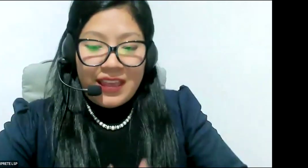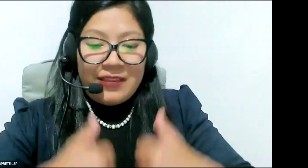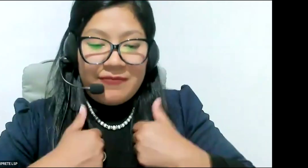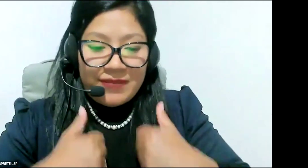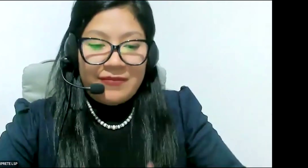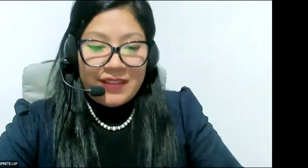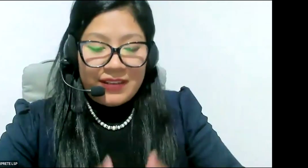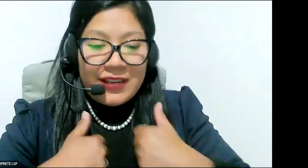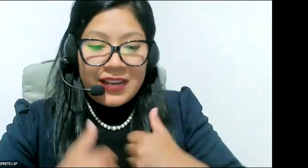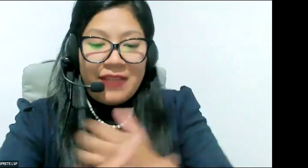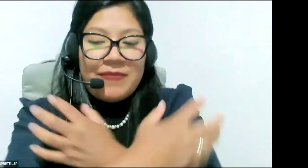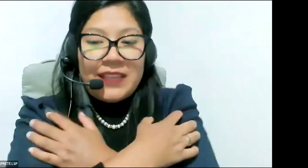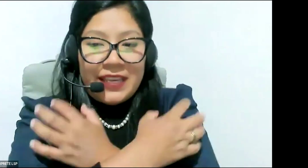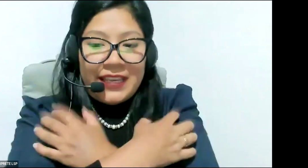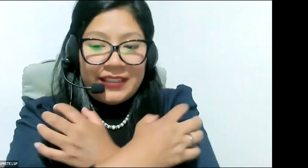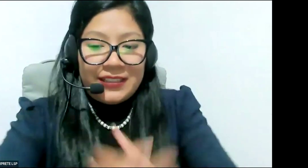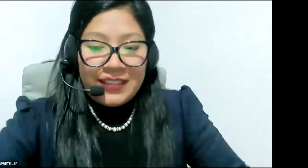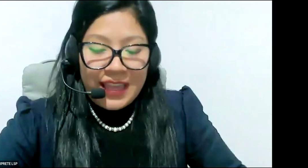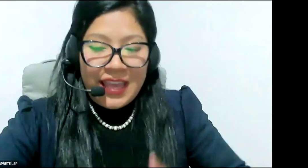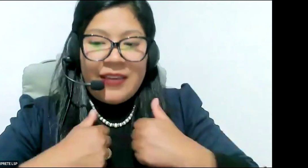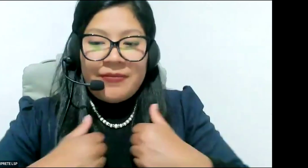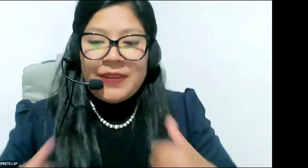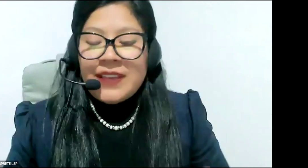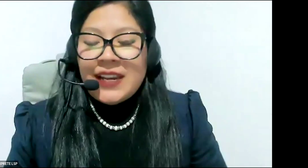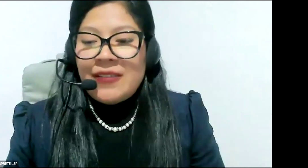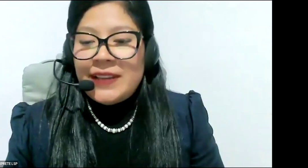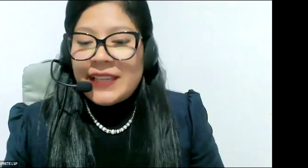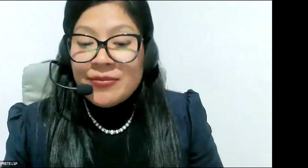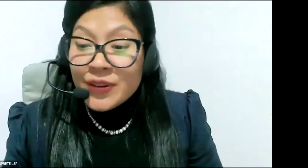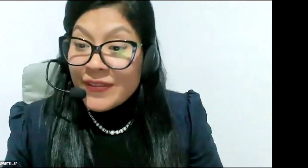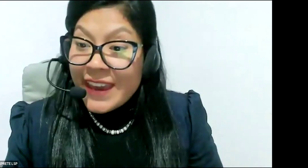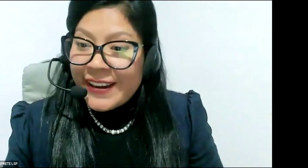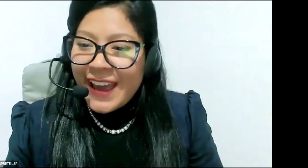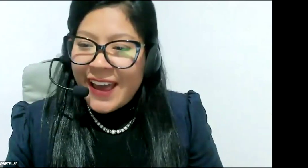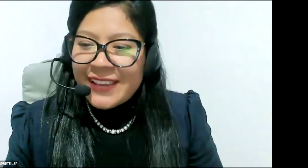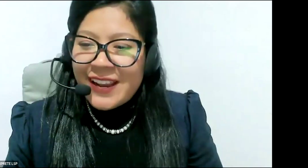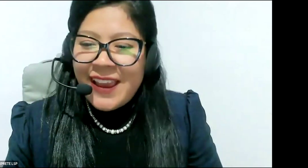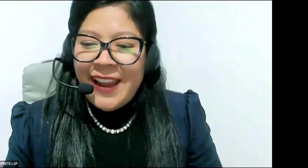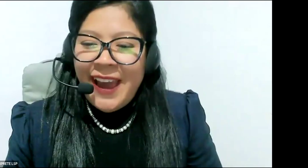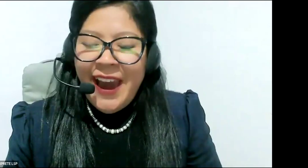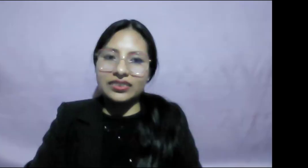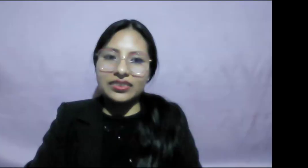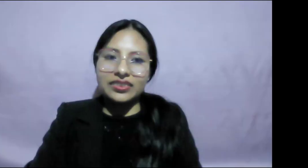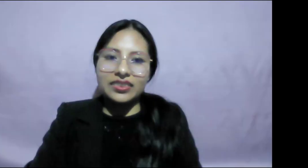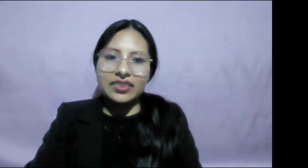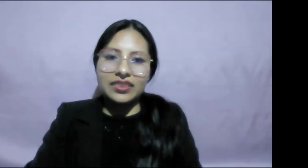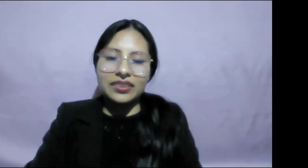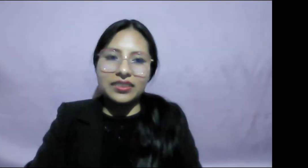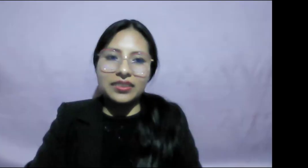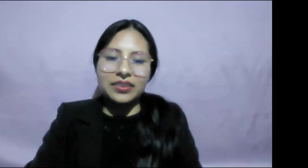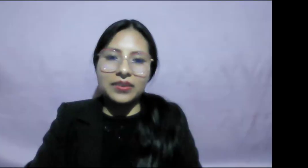vivir vivir en lambayeque vivir en lambayeque Muy bien gracias Leila